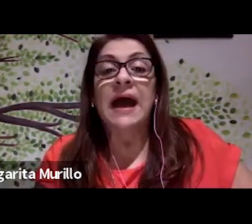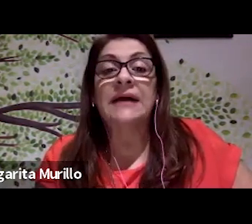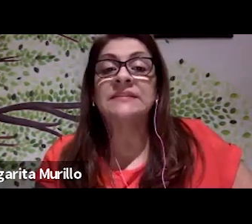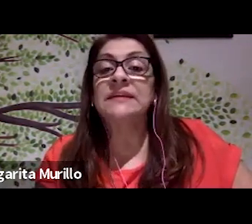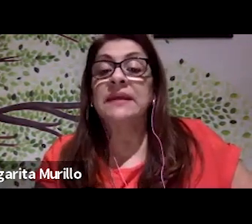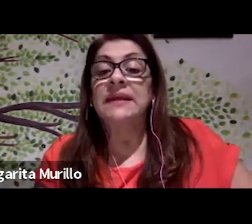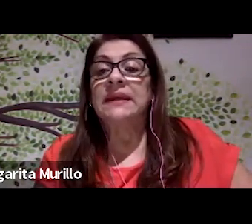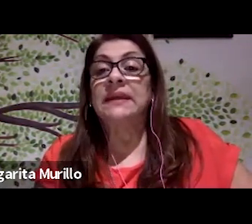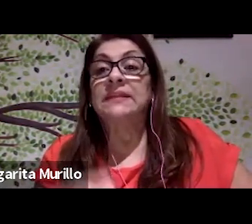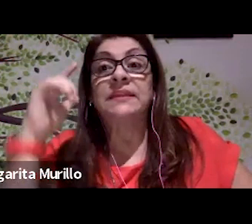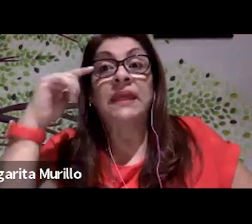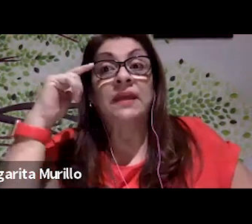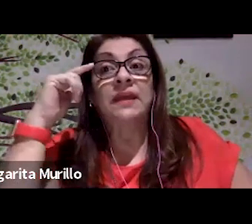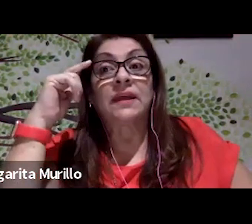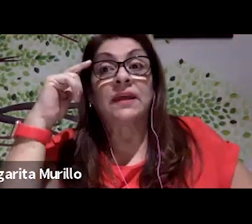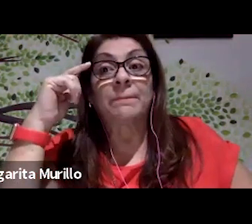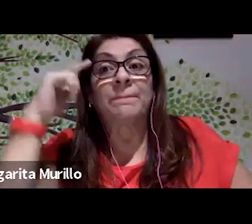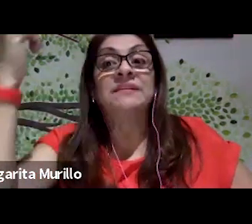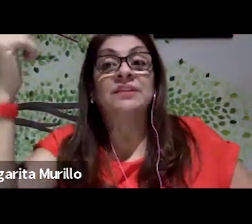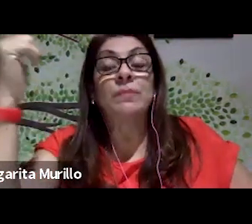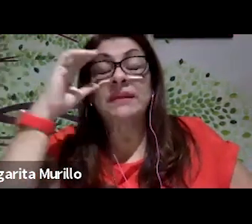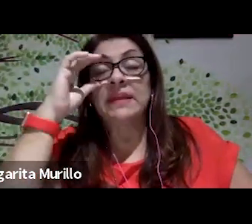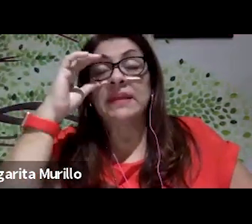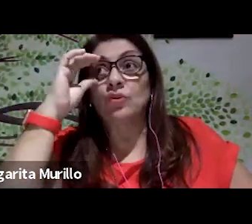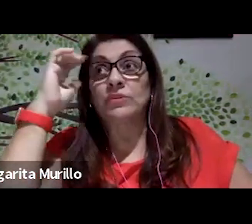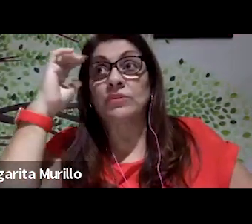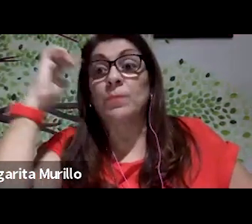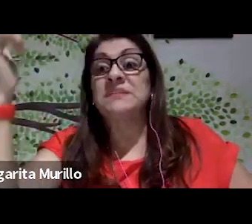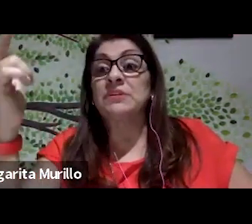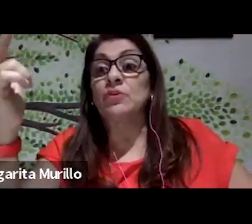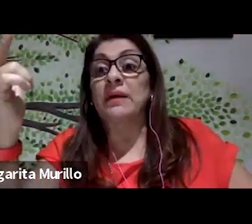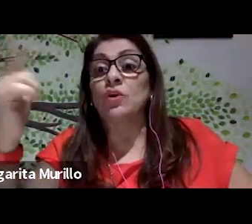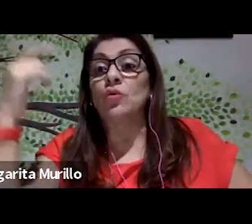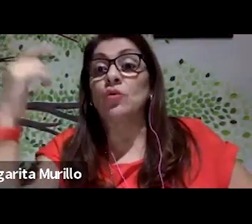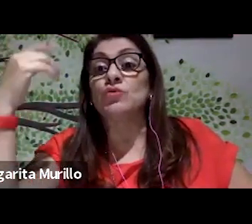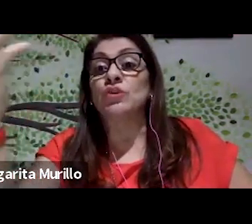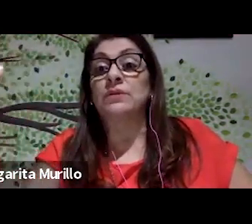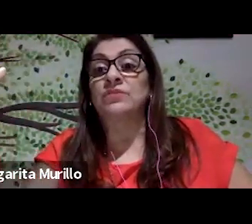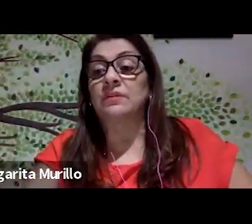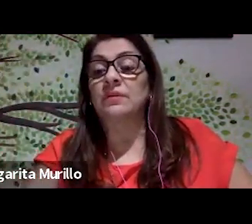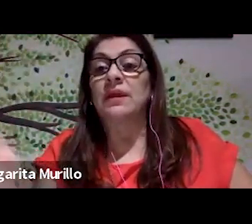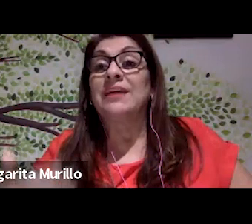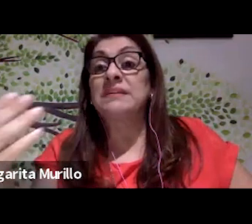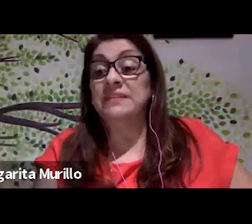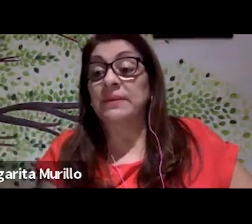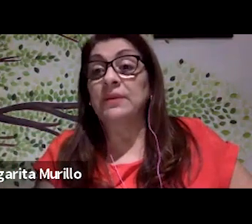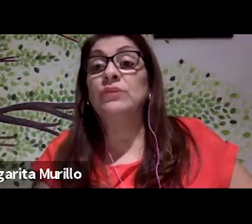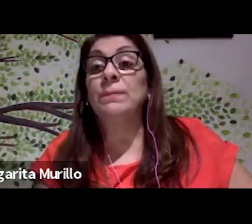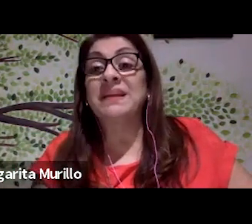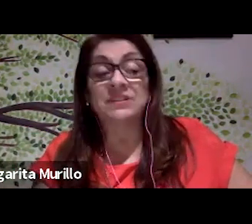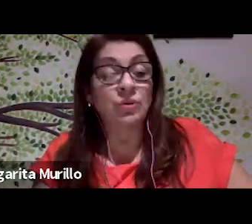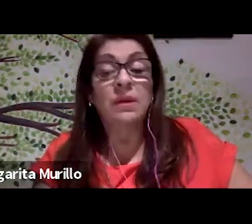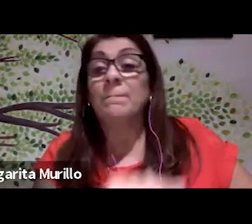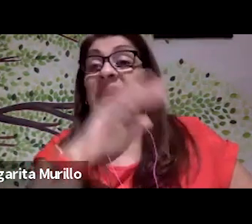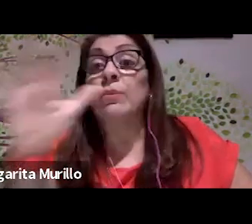redes hacen que te pegues a tu imaginario o a tu pensamiento mágico como yo quiero ser es más te